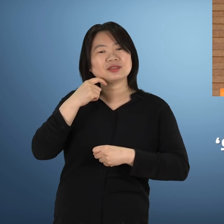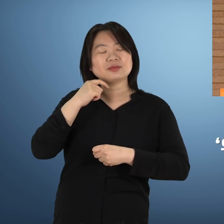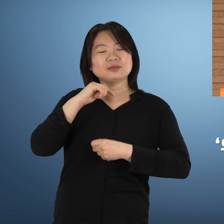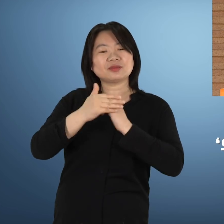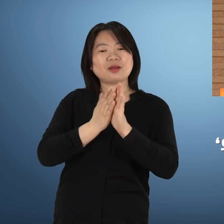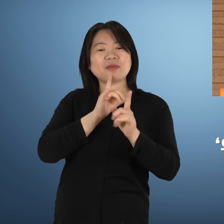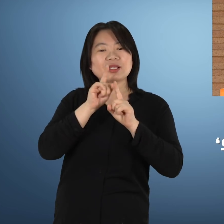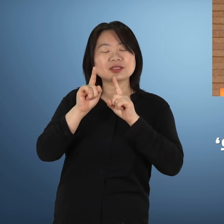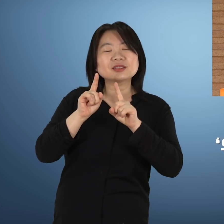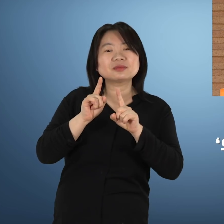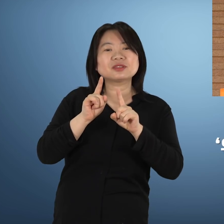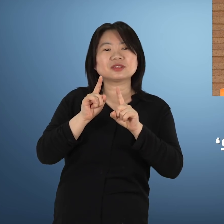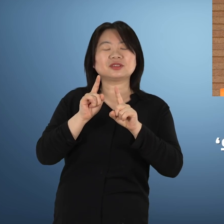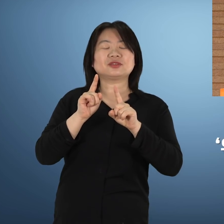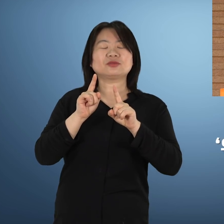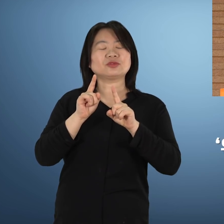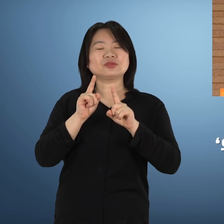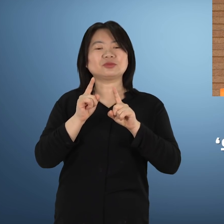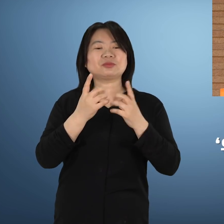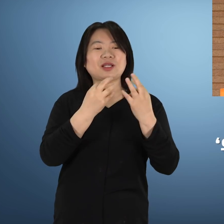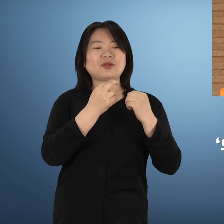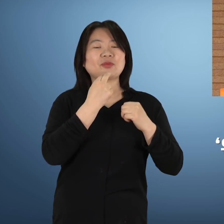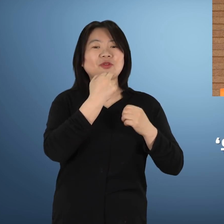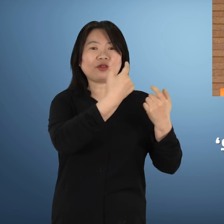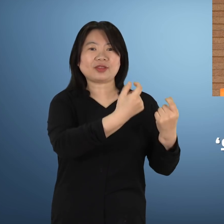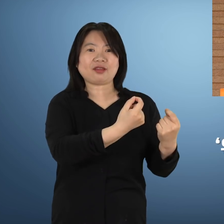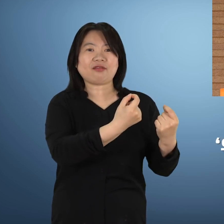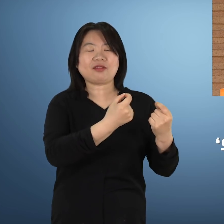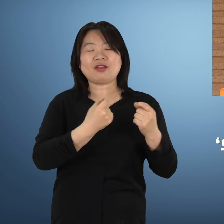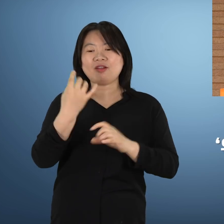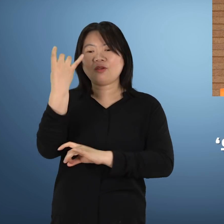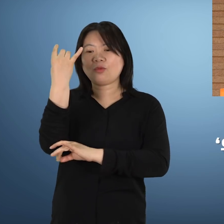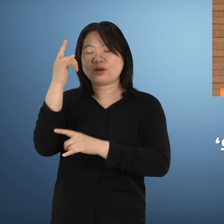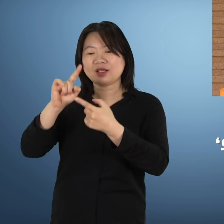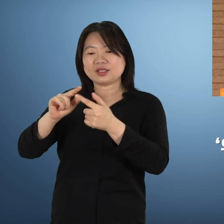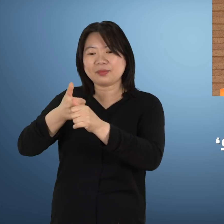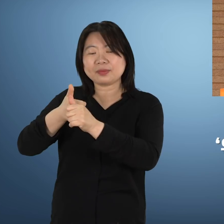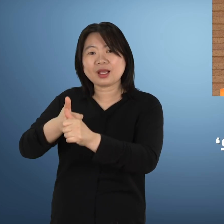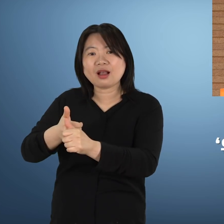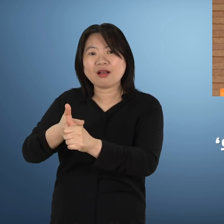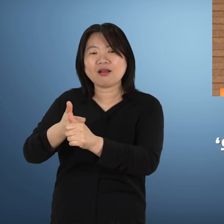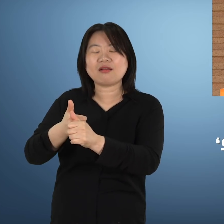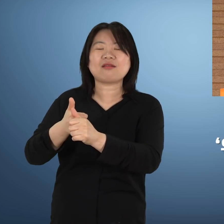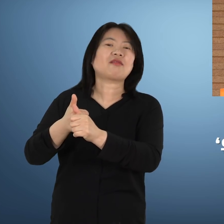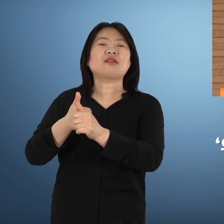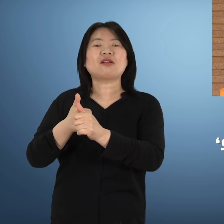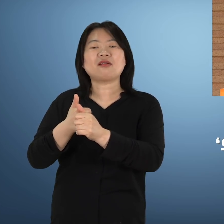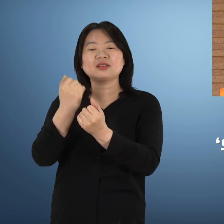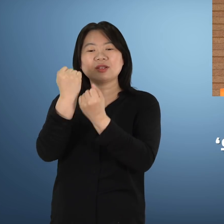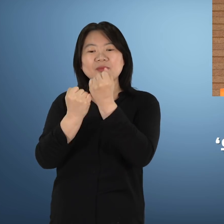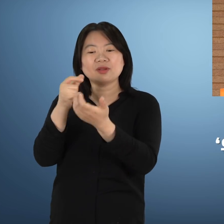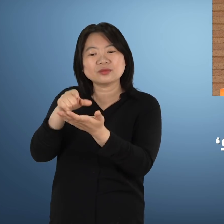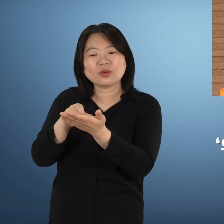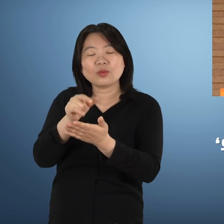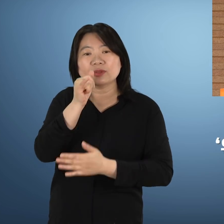이 원문대로라면 이렇게 설명이 쓰여져 있는